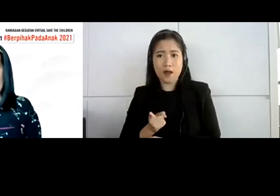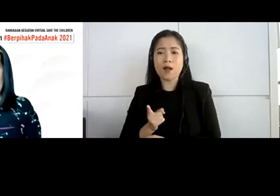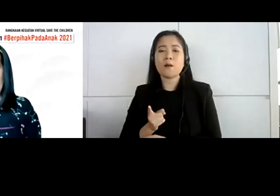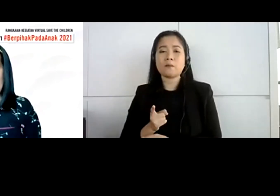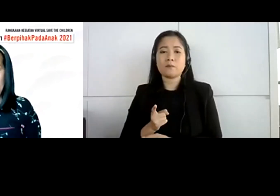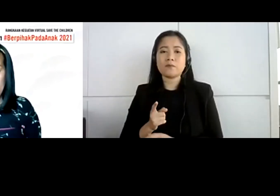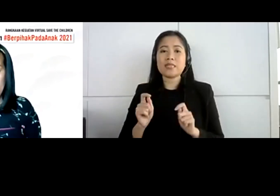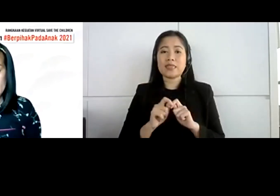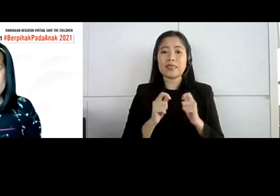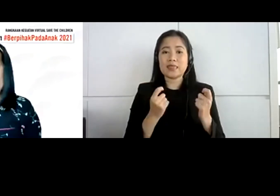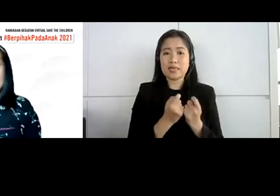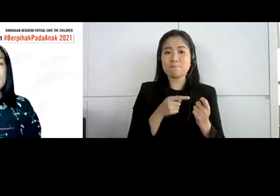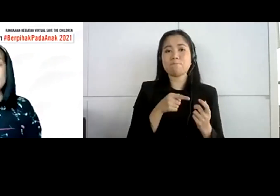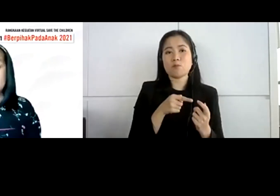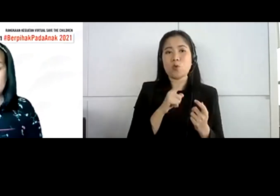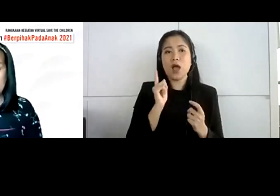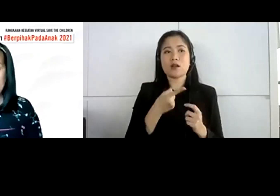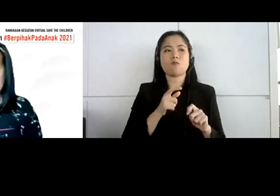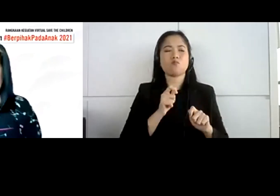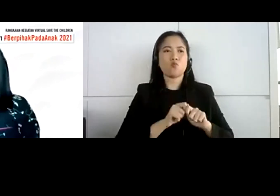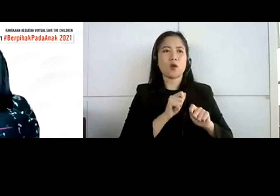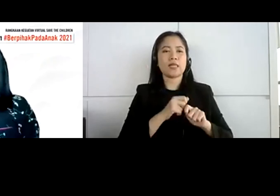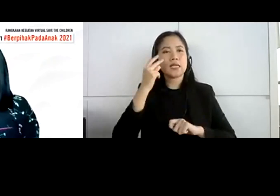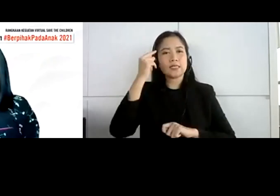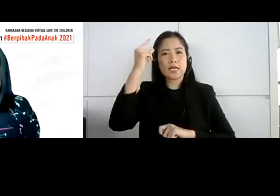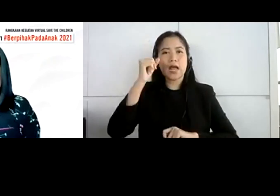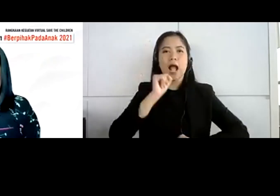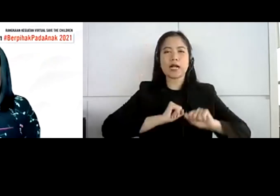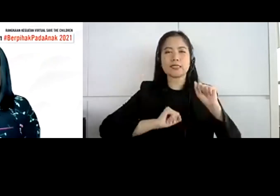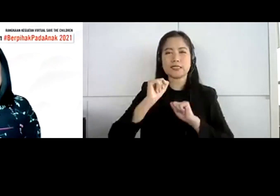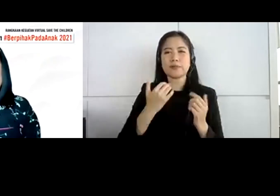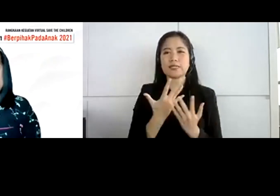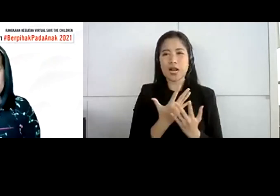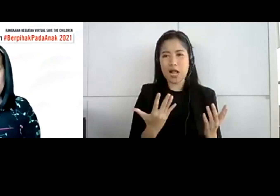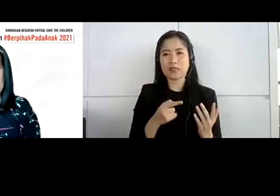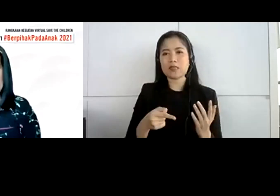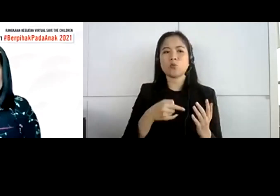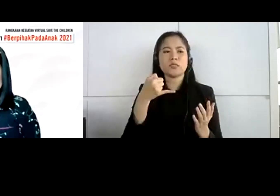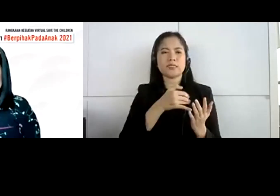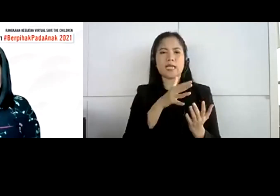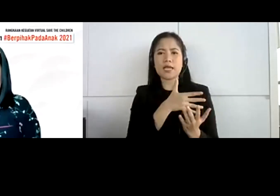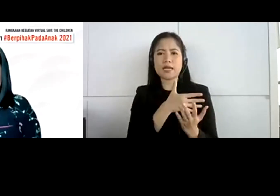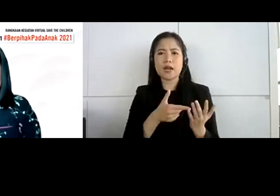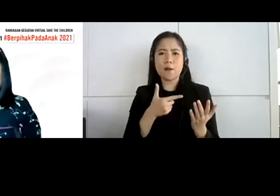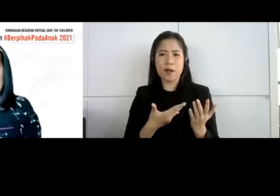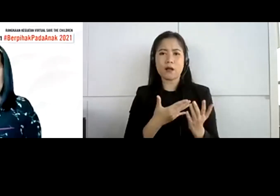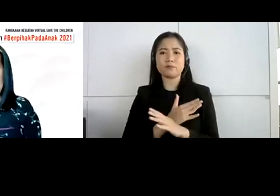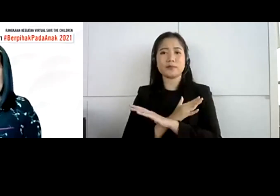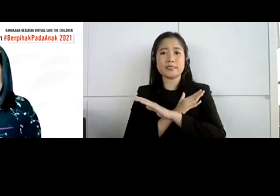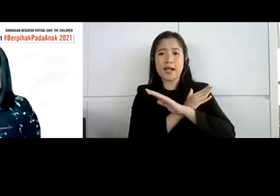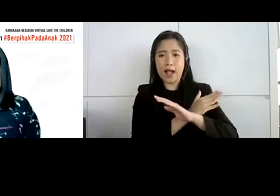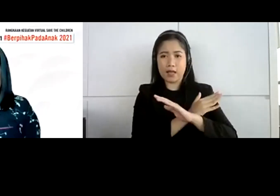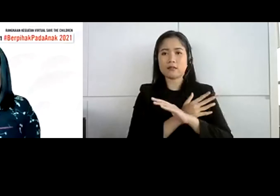tim PATBM mengembangkan rencana aksi masyarakat yang berisikan agenda pencegahan,